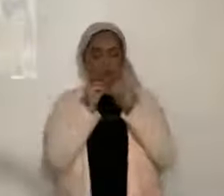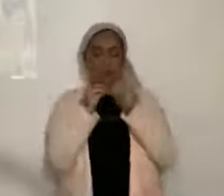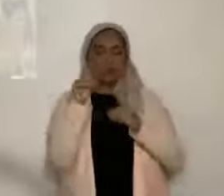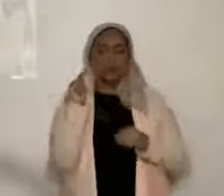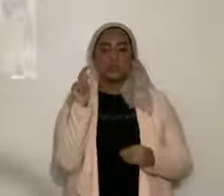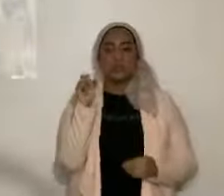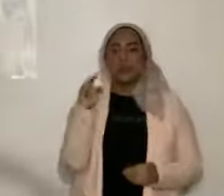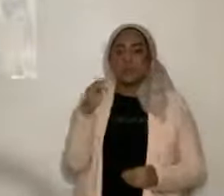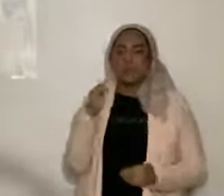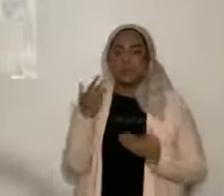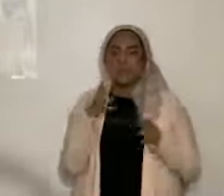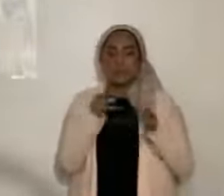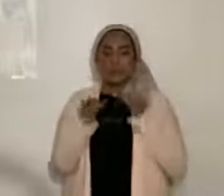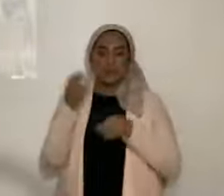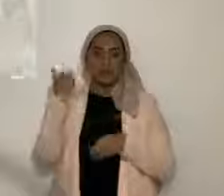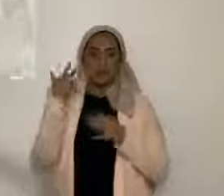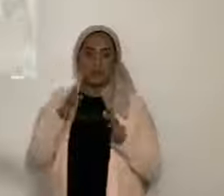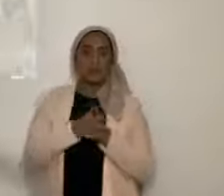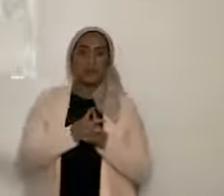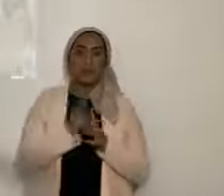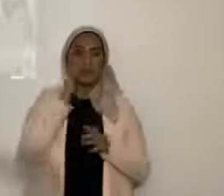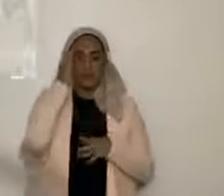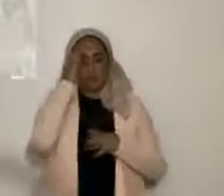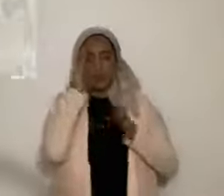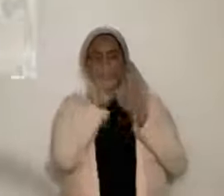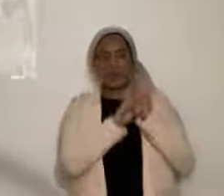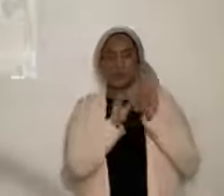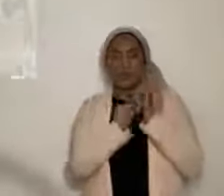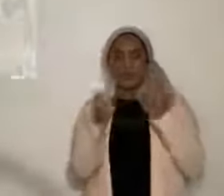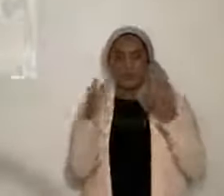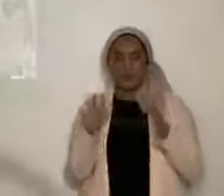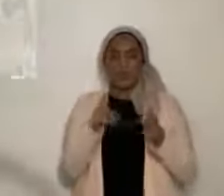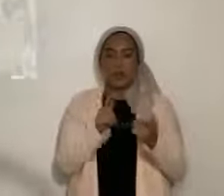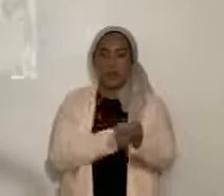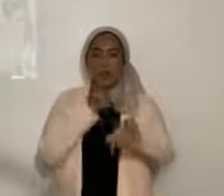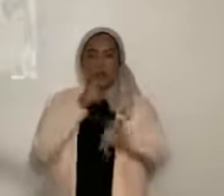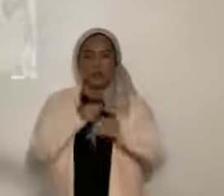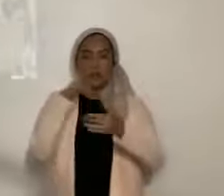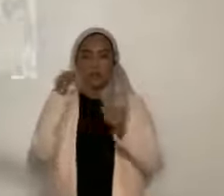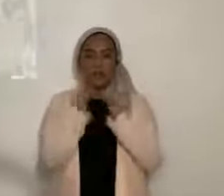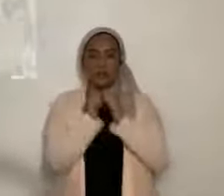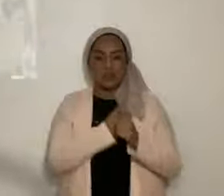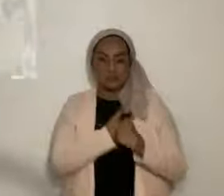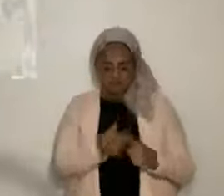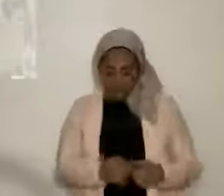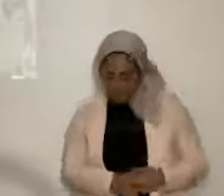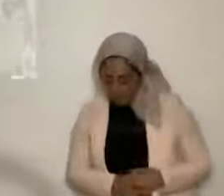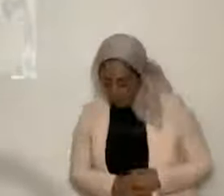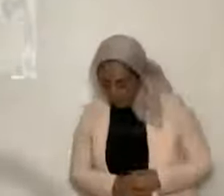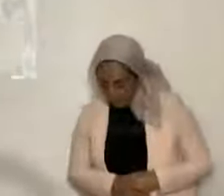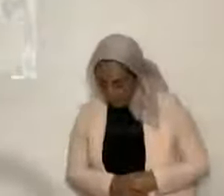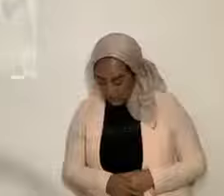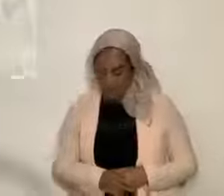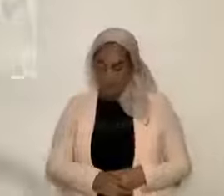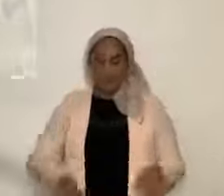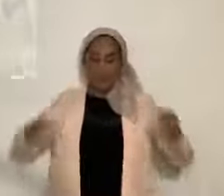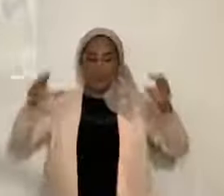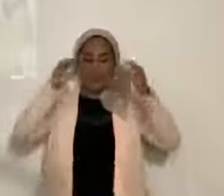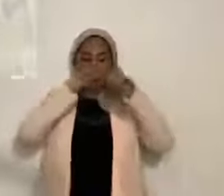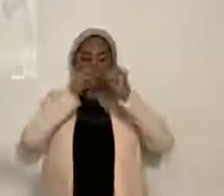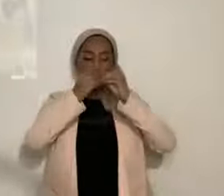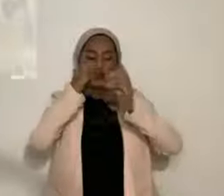Torá. Esto ya está explicado, ya te sabes las citas de memoria, los que ya tienen tiempo estudiando acá con nosotros. Números